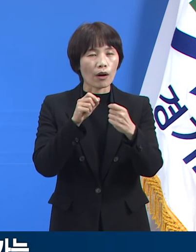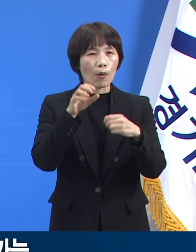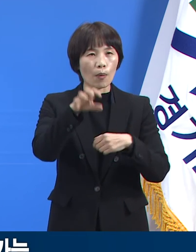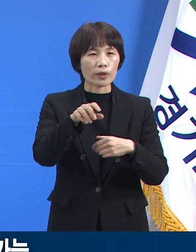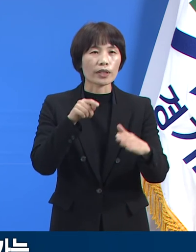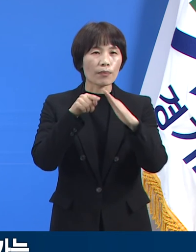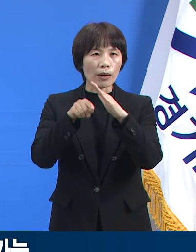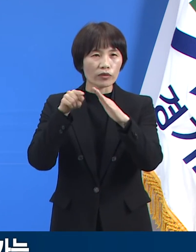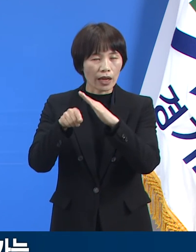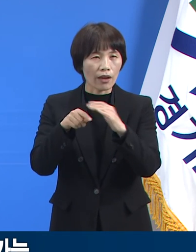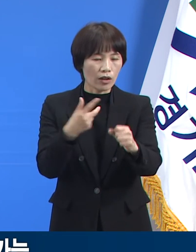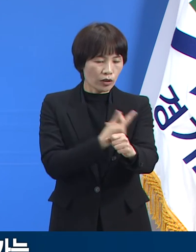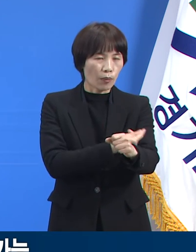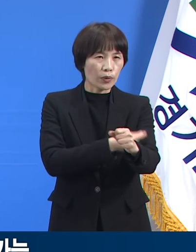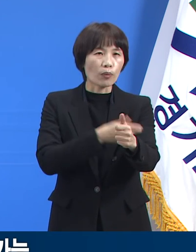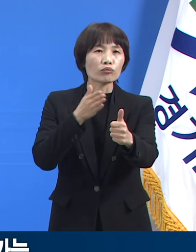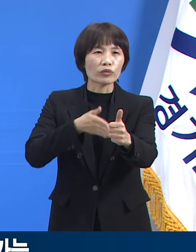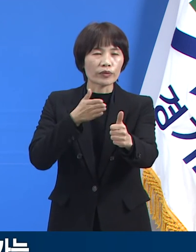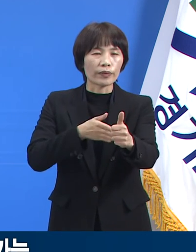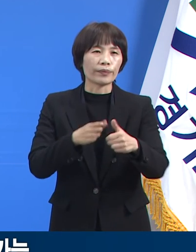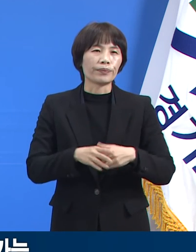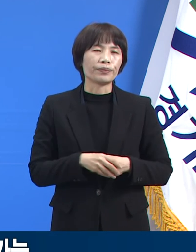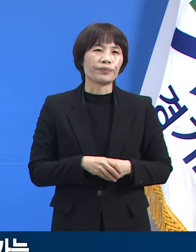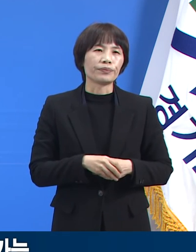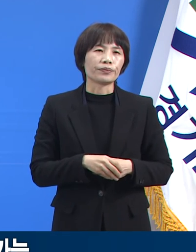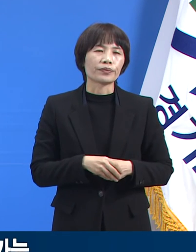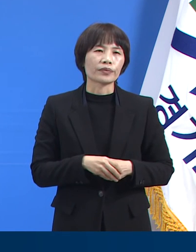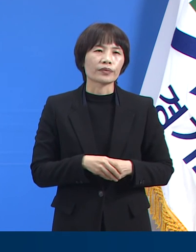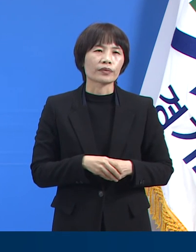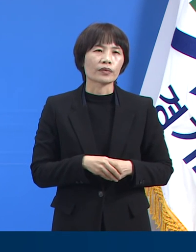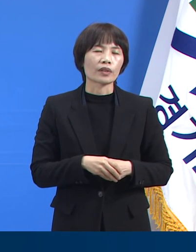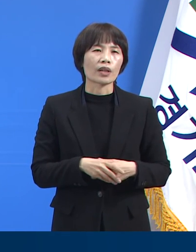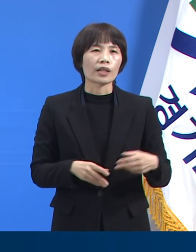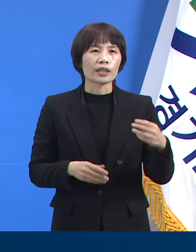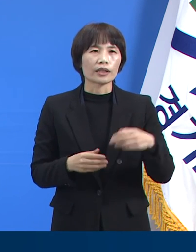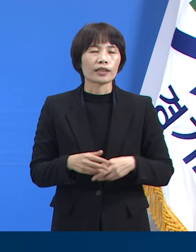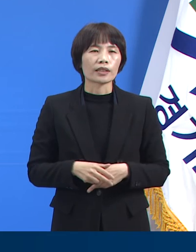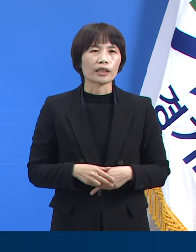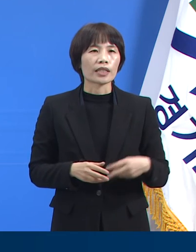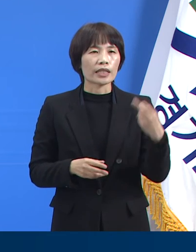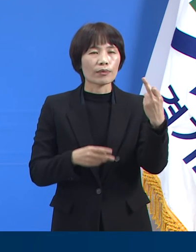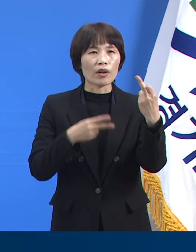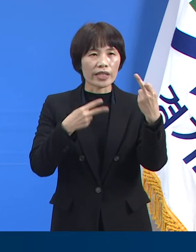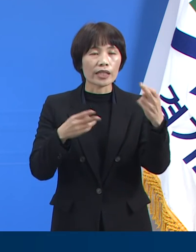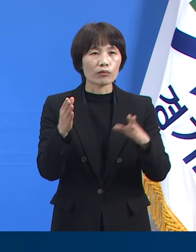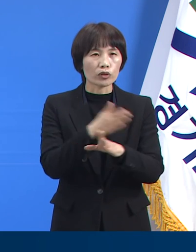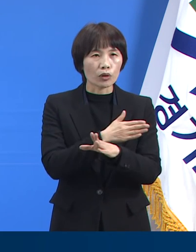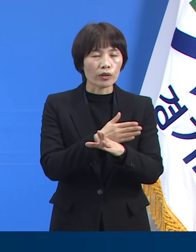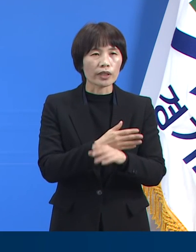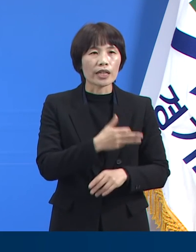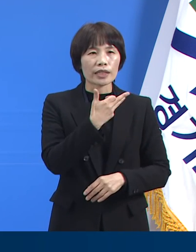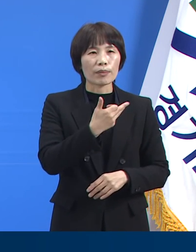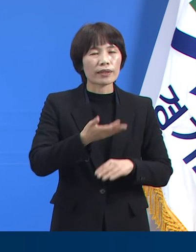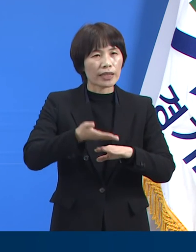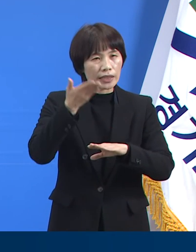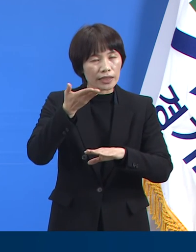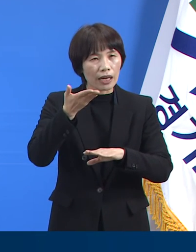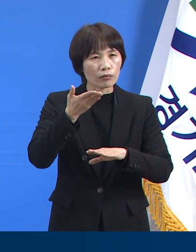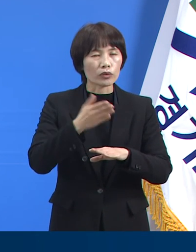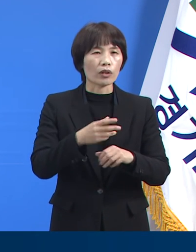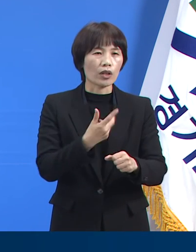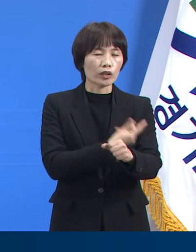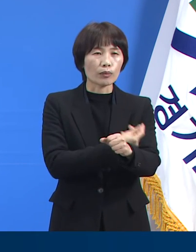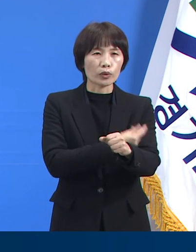참여해 주시기를 부탁드립니다. 또한 지난 2일부터는 18세 이상 전국민 3차 접종도 시작되었습니다.